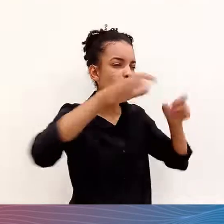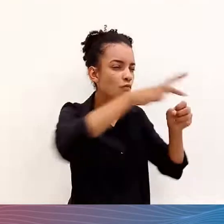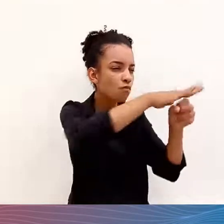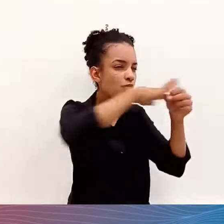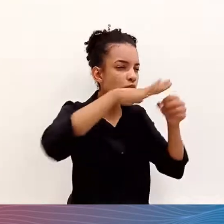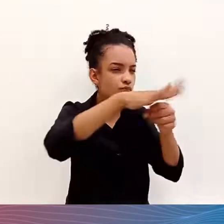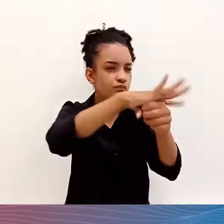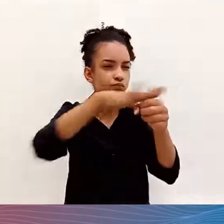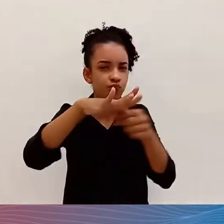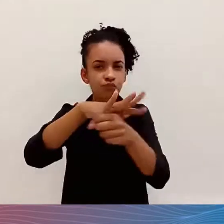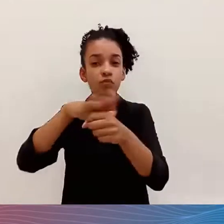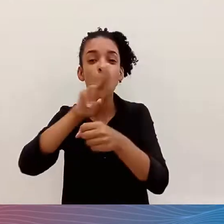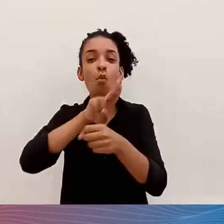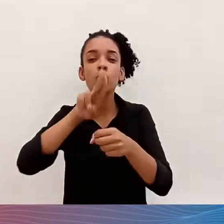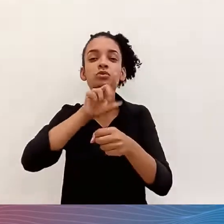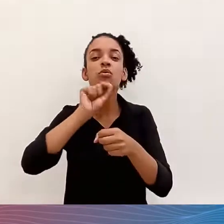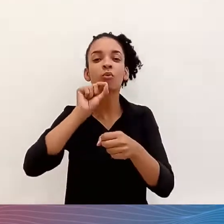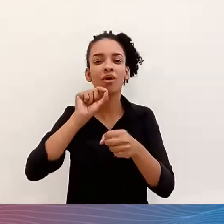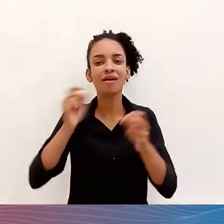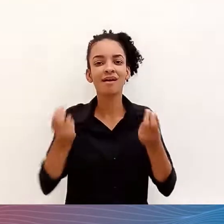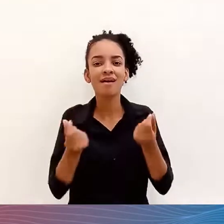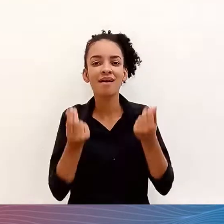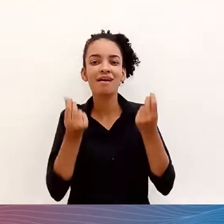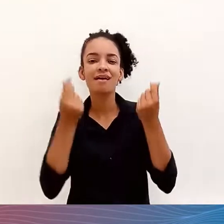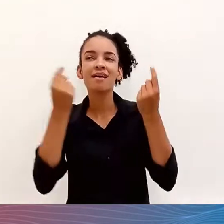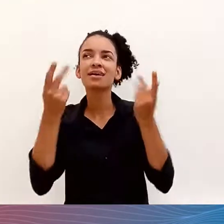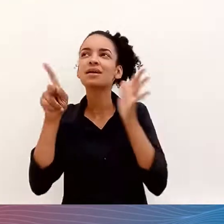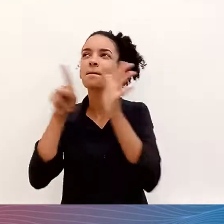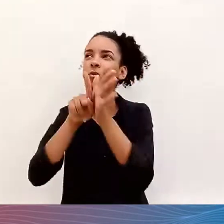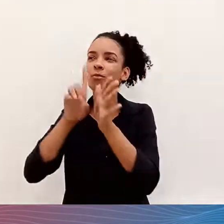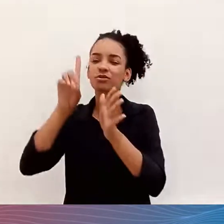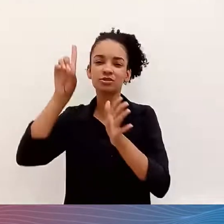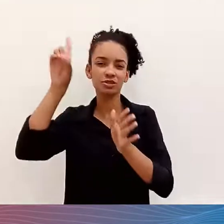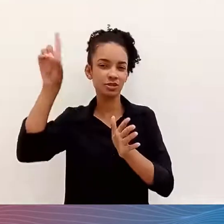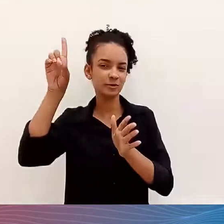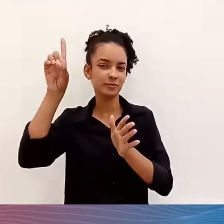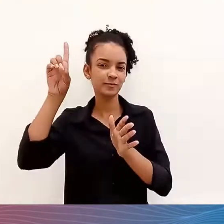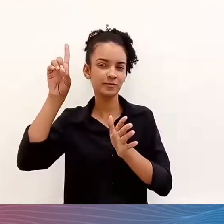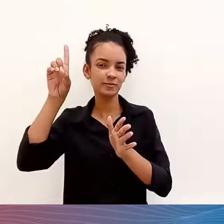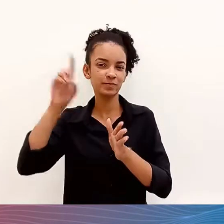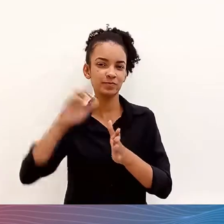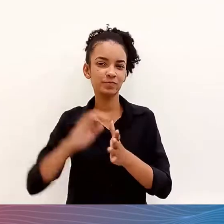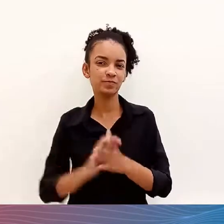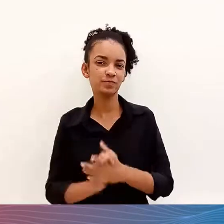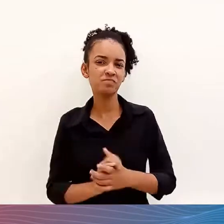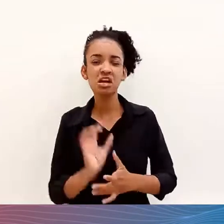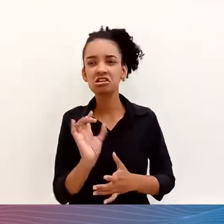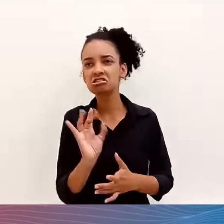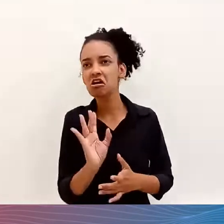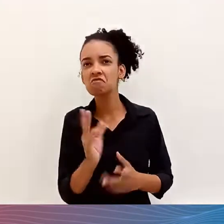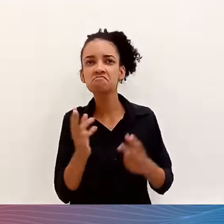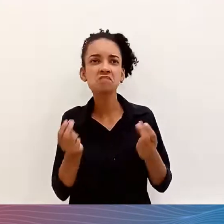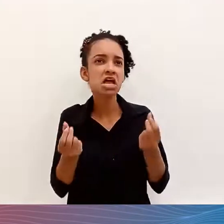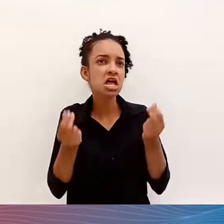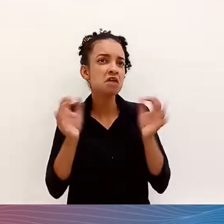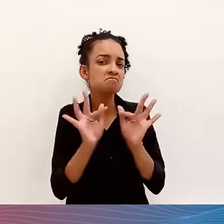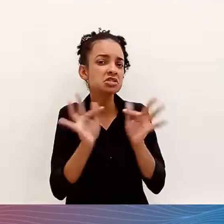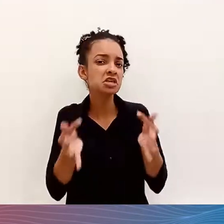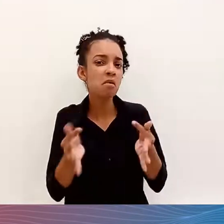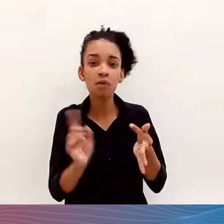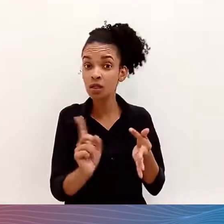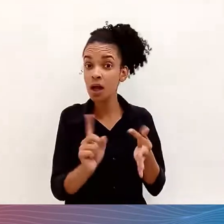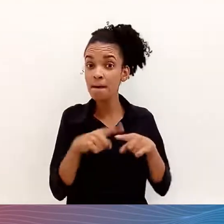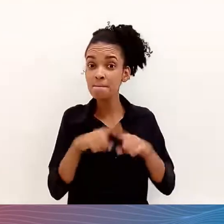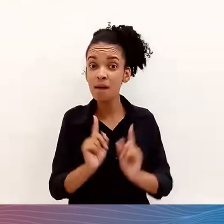riquezas insondáveis de Cristo. Essas riquezas não ficam só a nível de riquezas. Essa riqueza vai causar